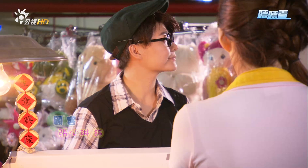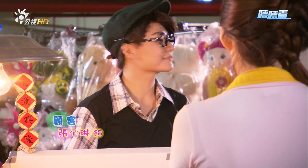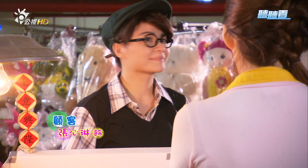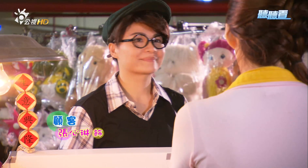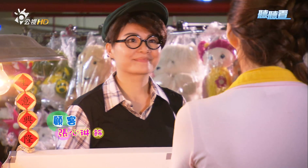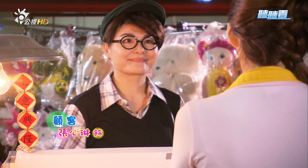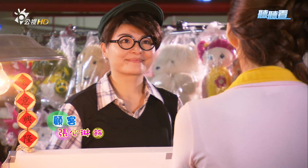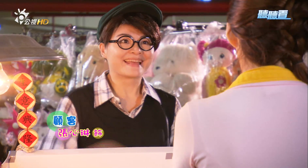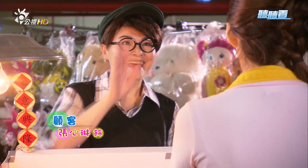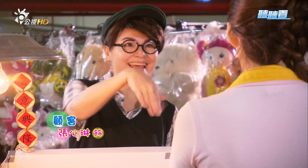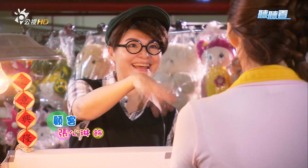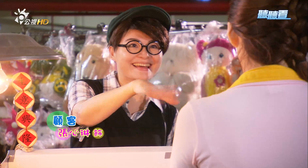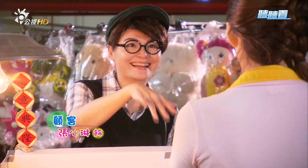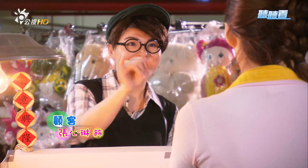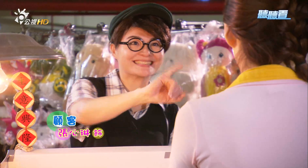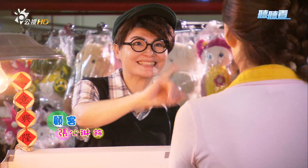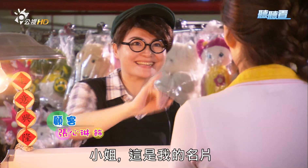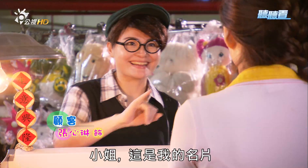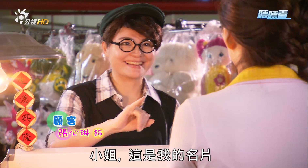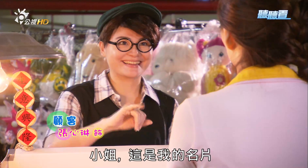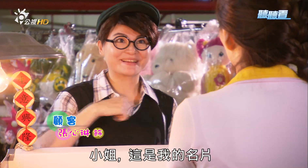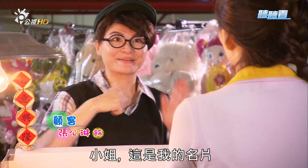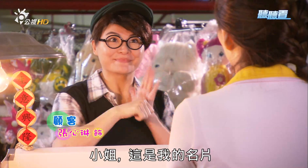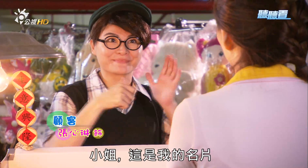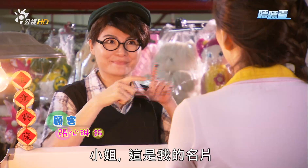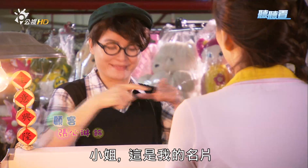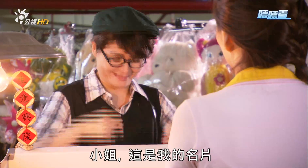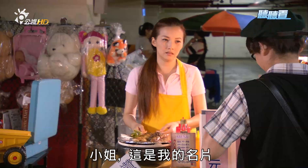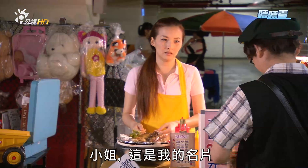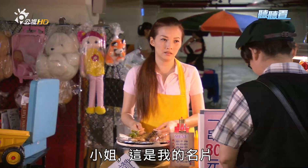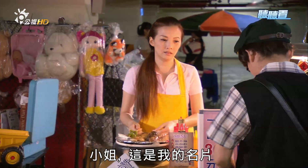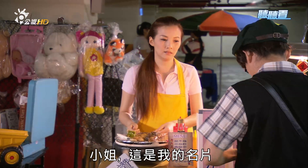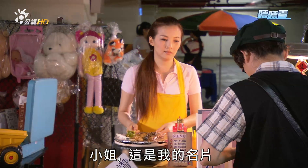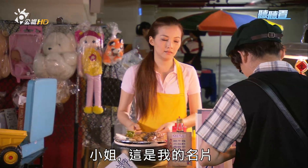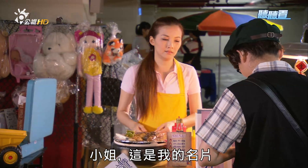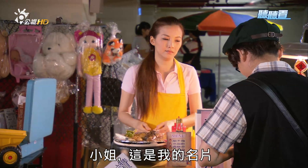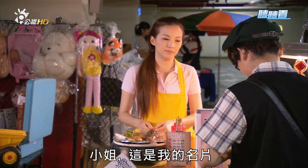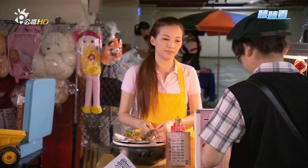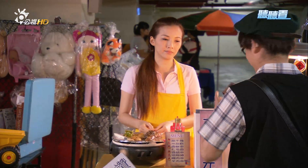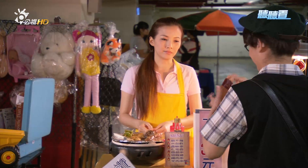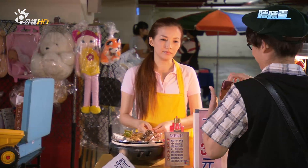哎，小姐，这是我的名片。